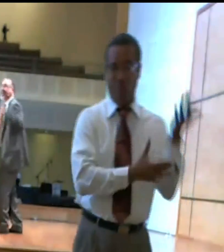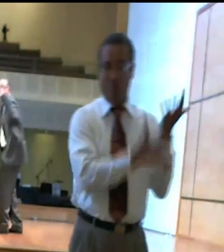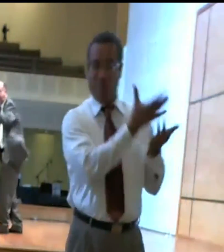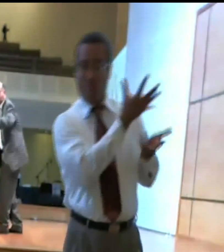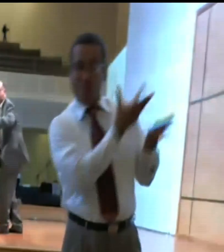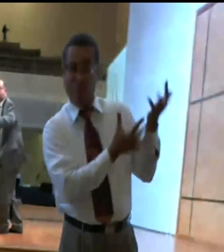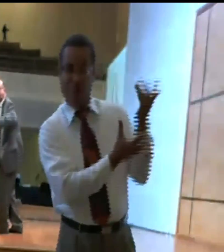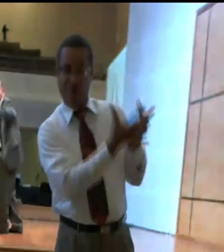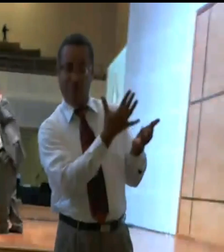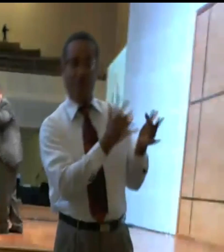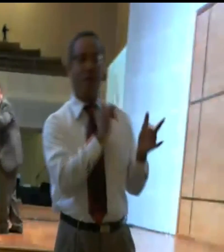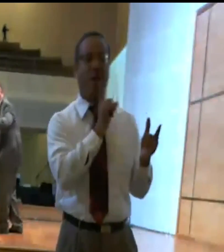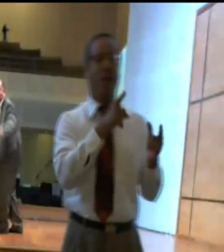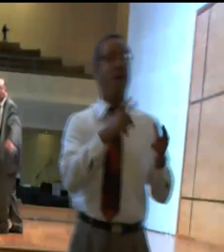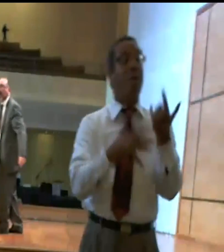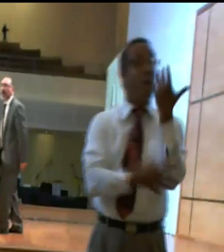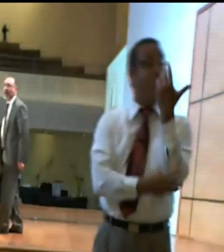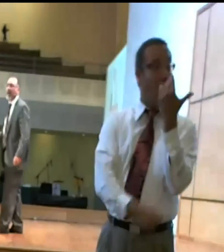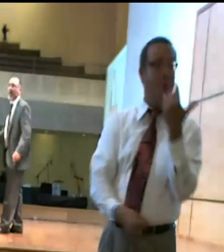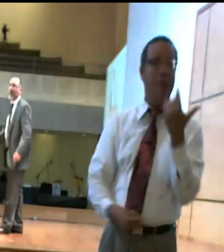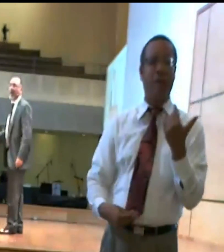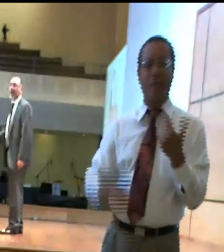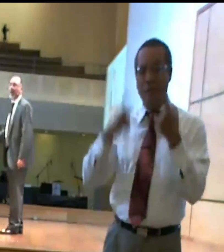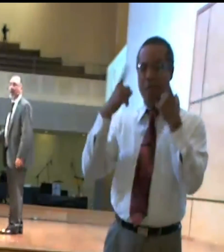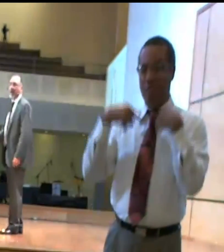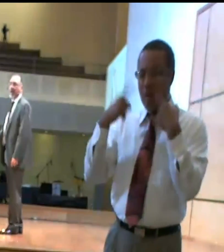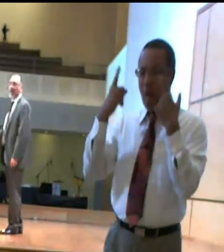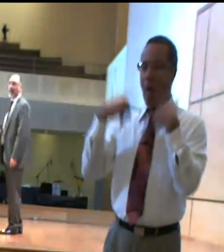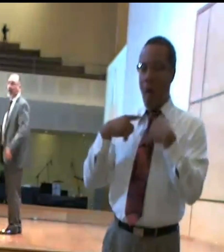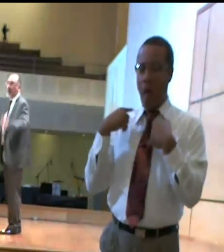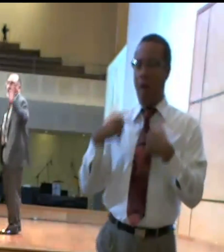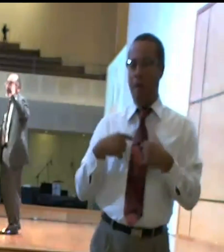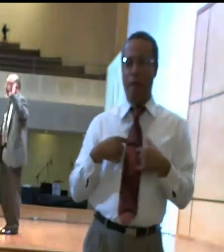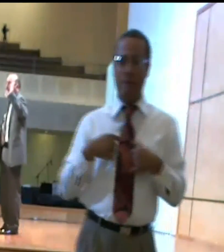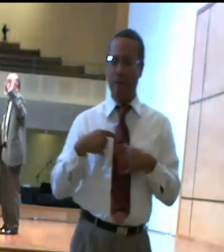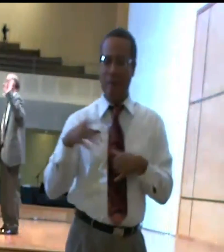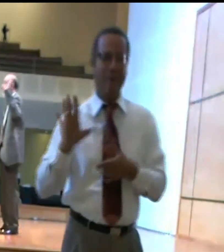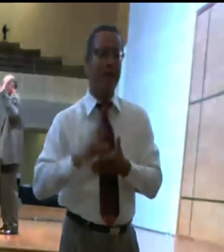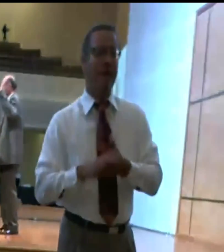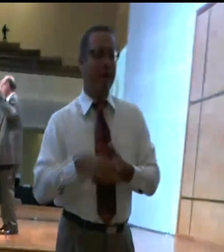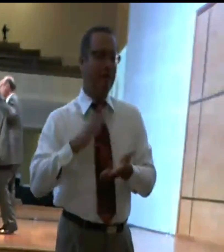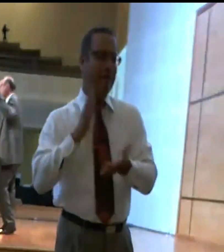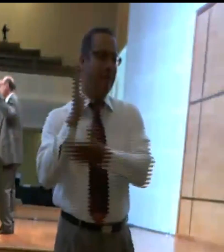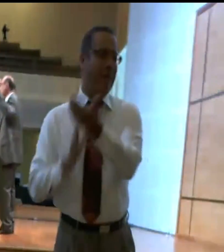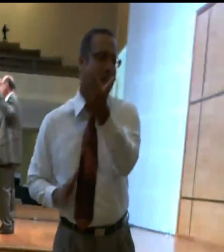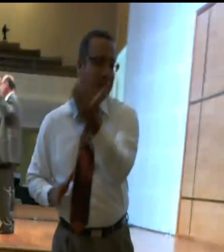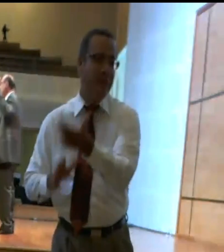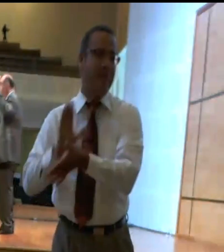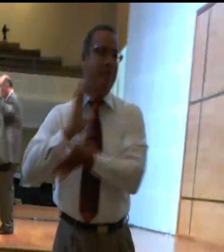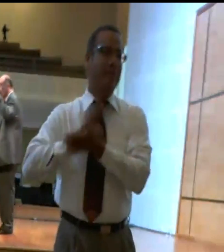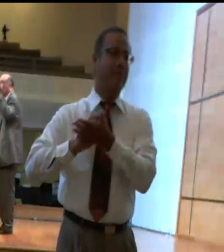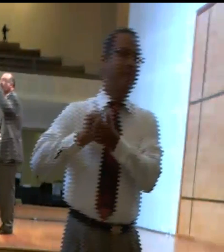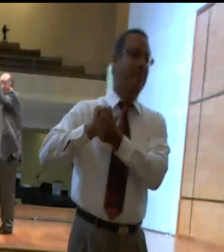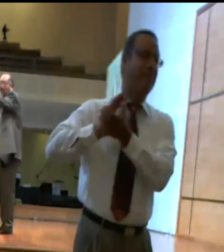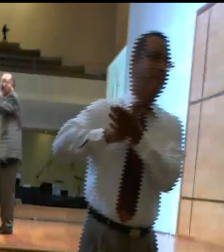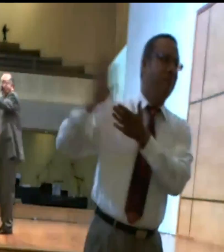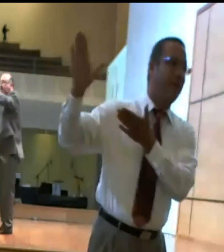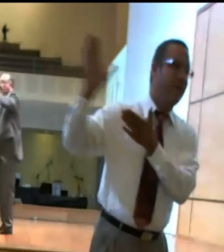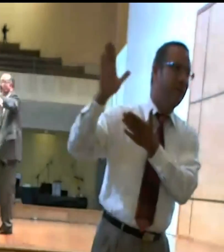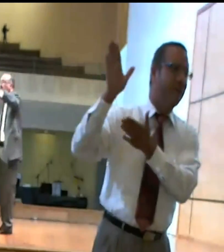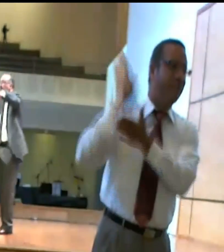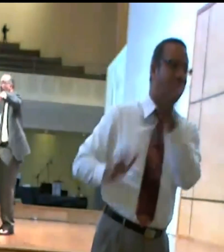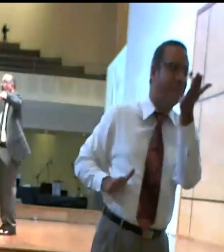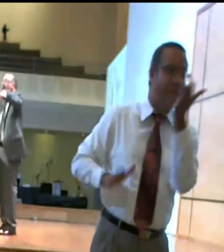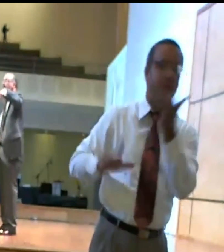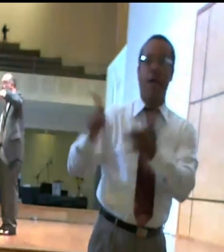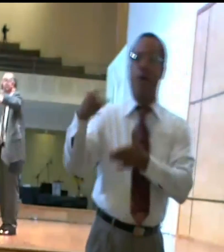eso incentiva que se haga más mal. Por eso es que yo personalmente, y porque creo que la Biblia